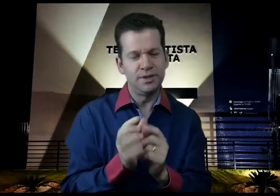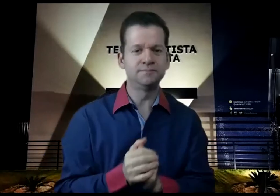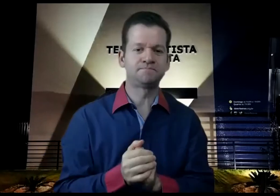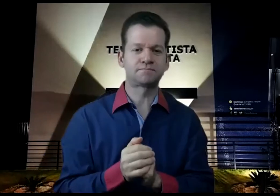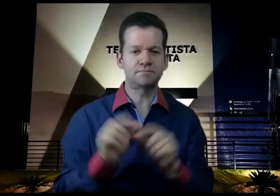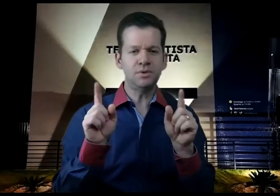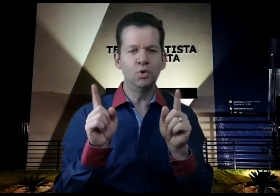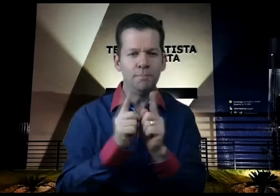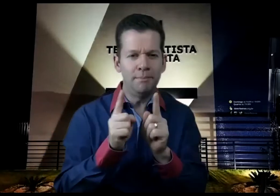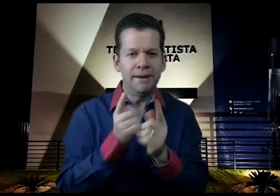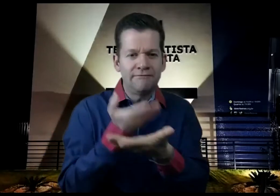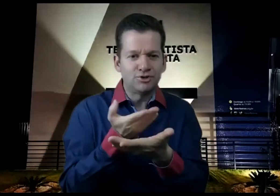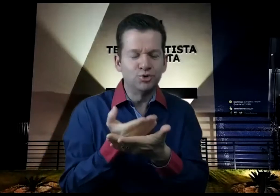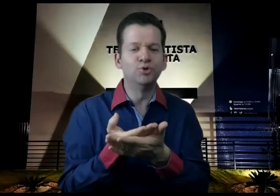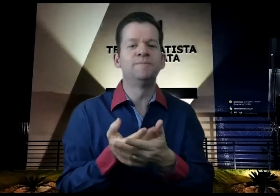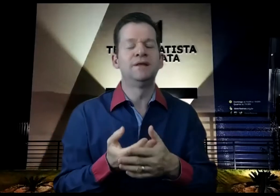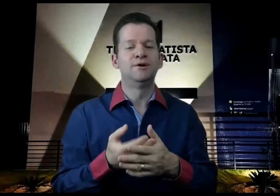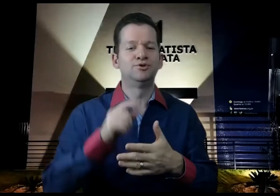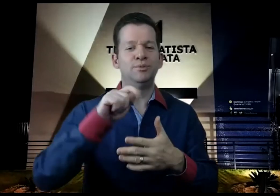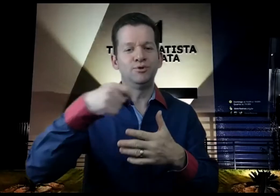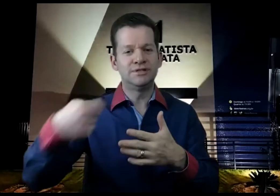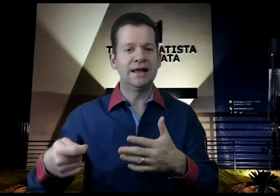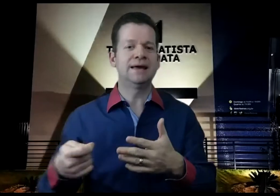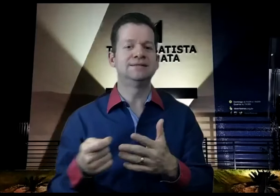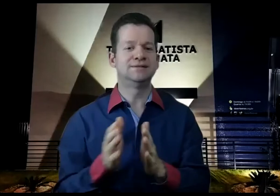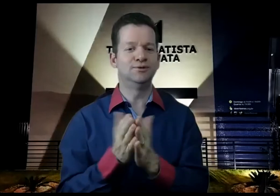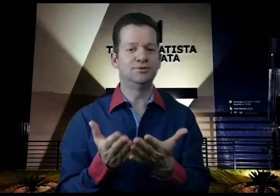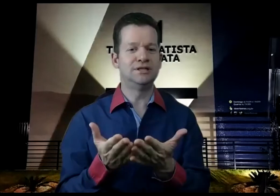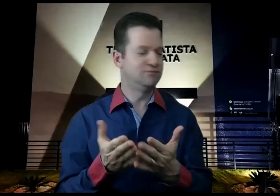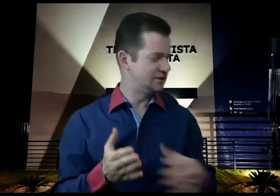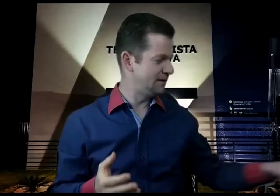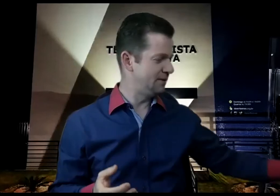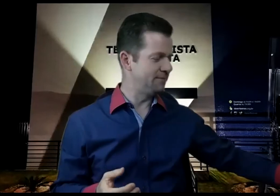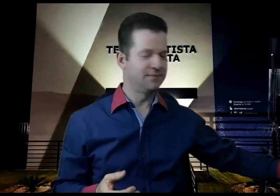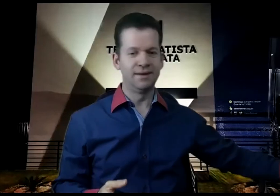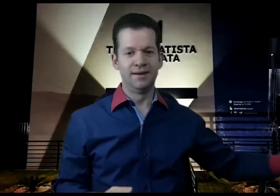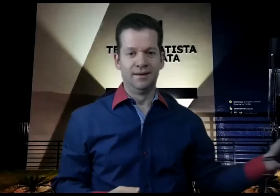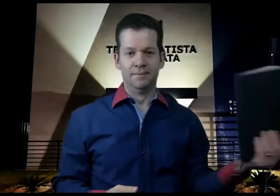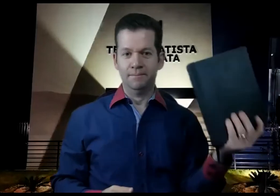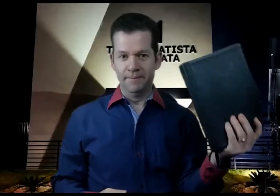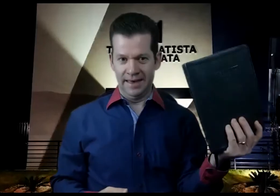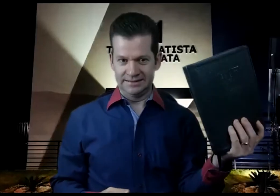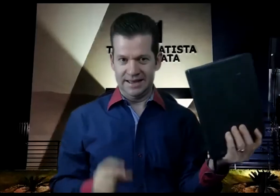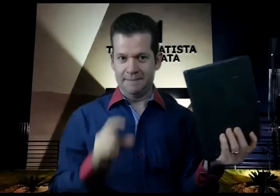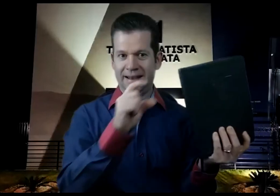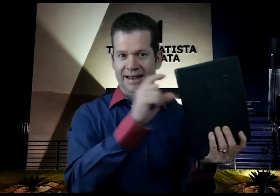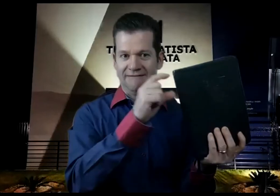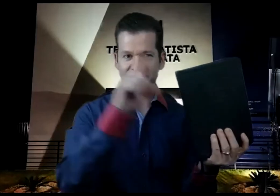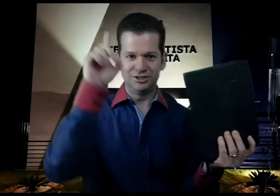resumir um breve estudo sobre os sinais dos livros da Bíblia. Esta é a palavra de